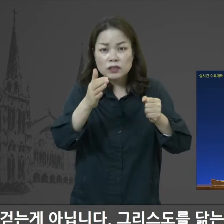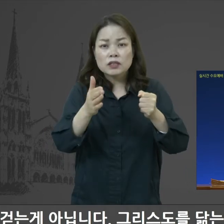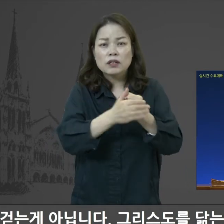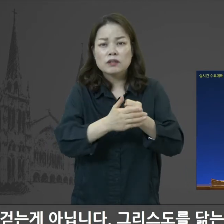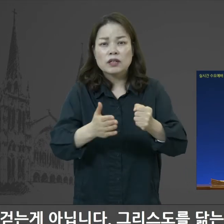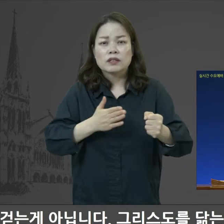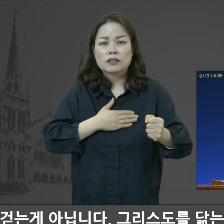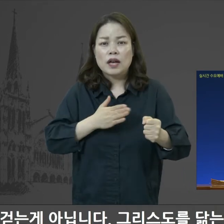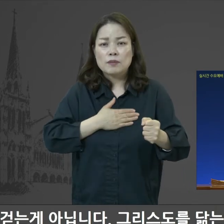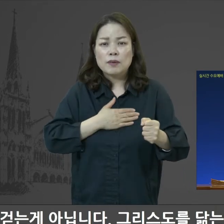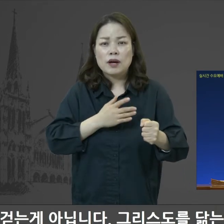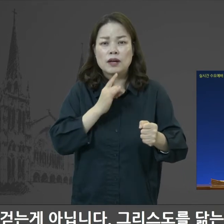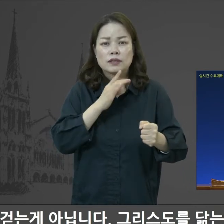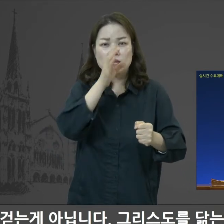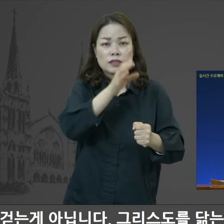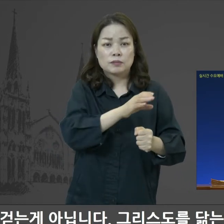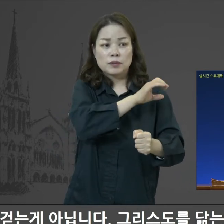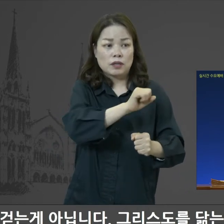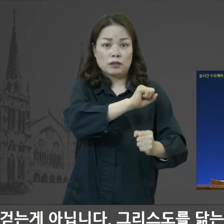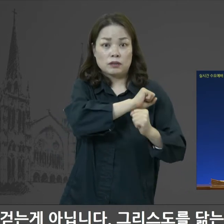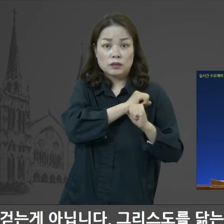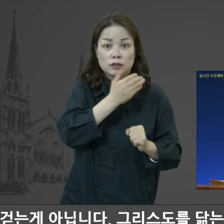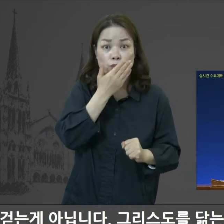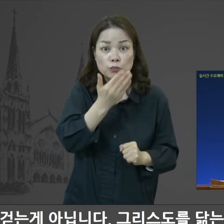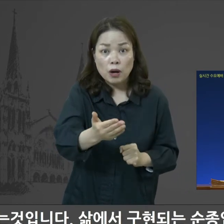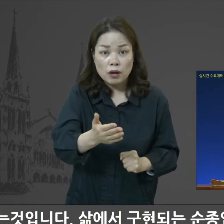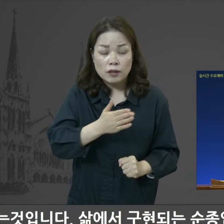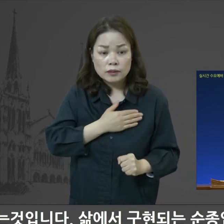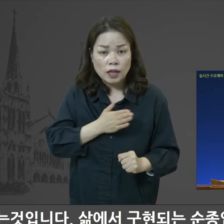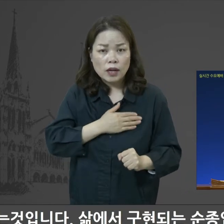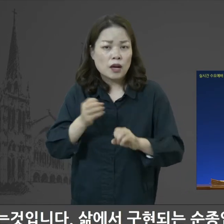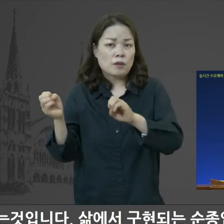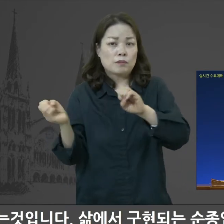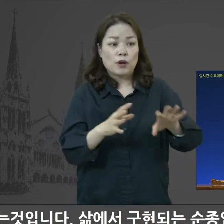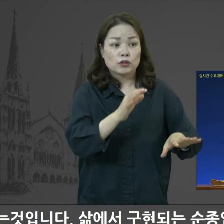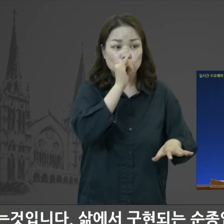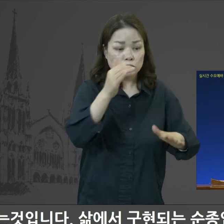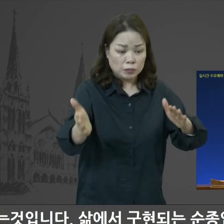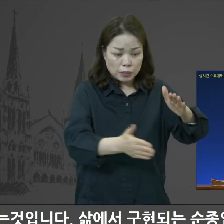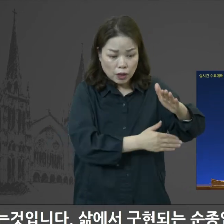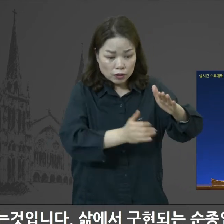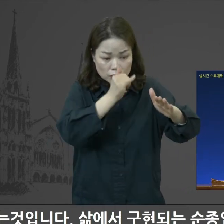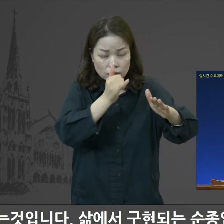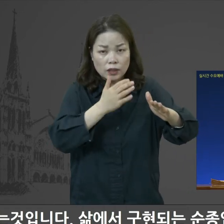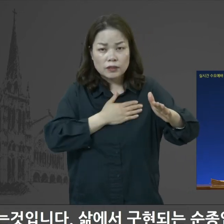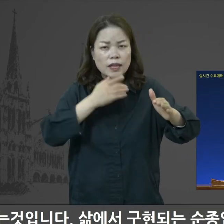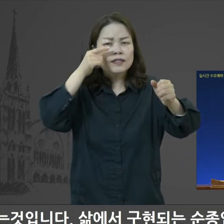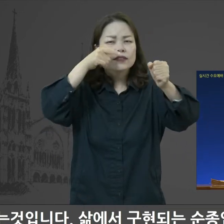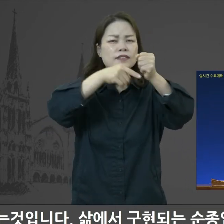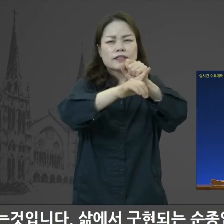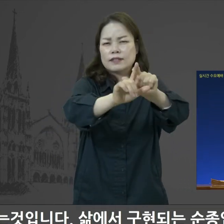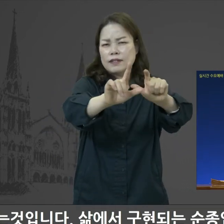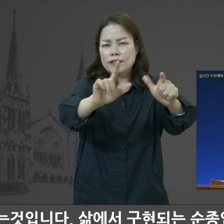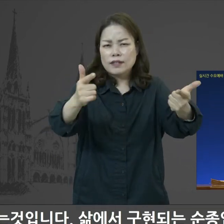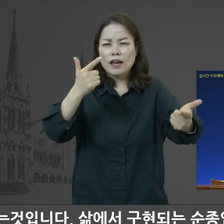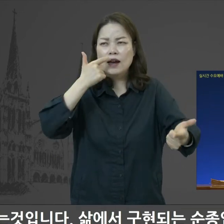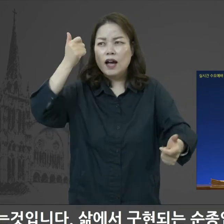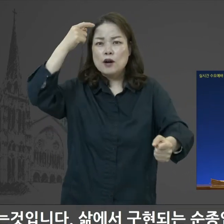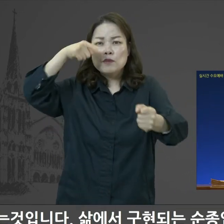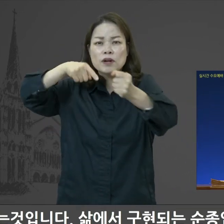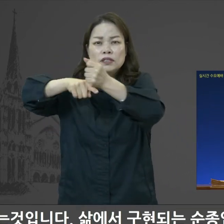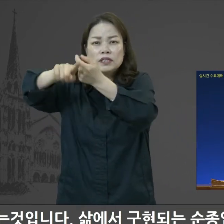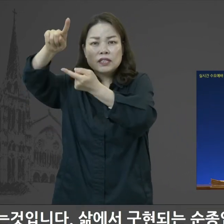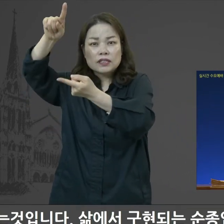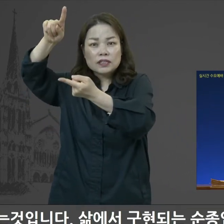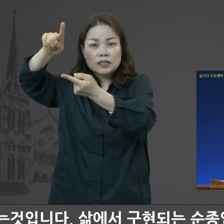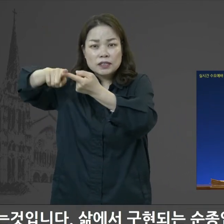나만의 십자가를 질 수 있는 거예요. 내가 부인되었기 때문에 비로소 내 뜻대로가 아니라 아버지의